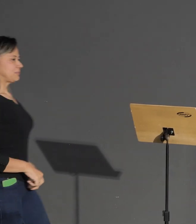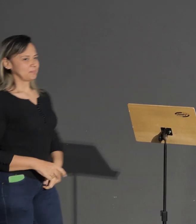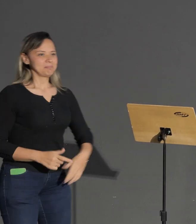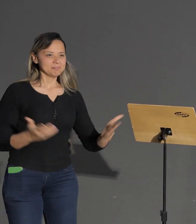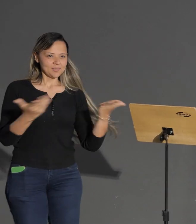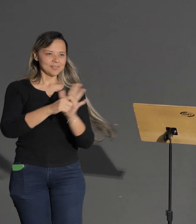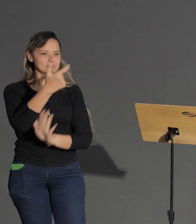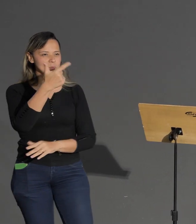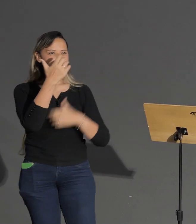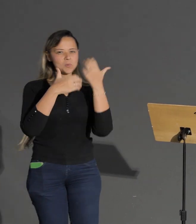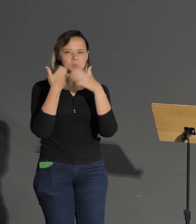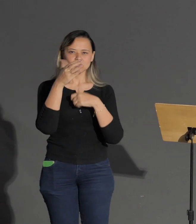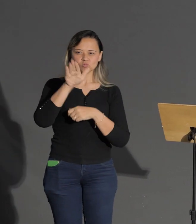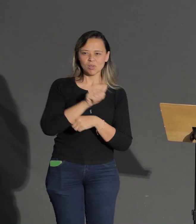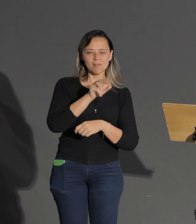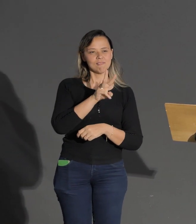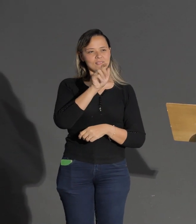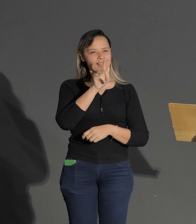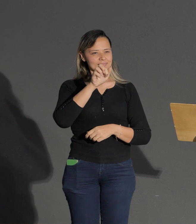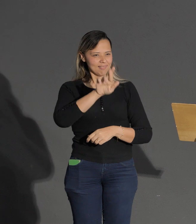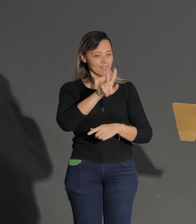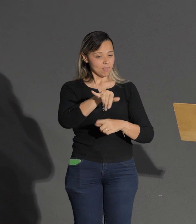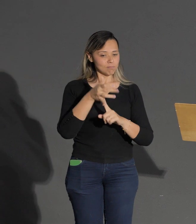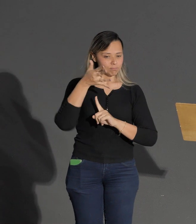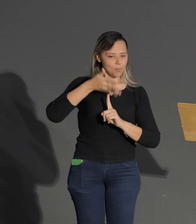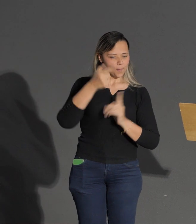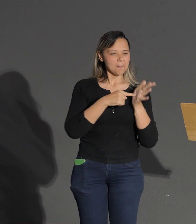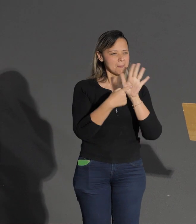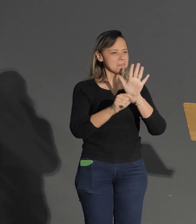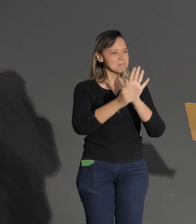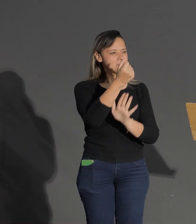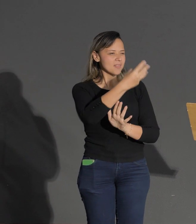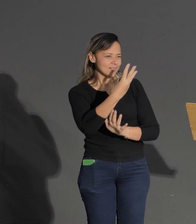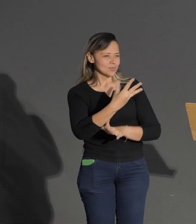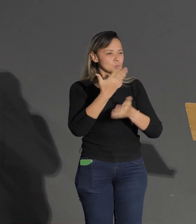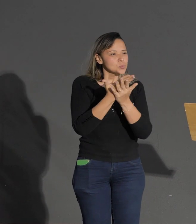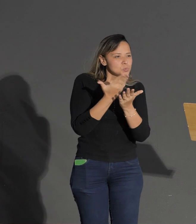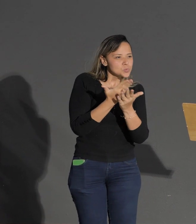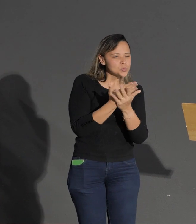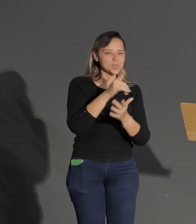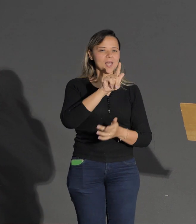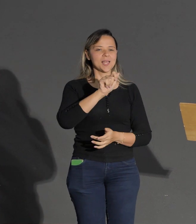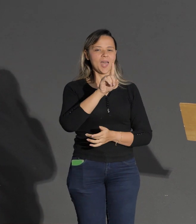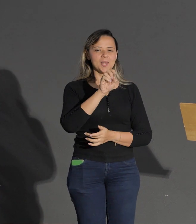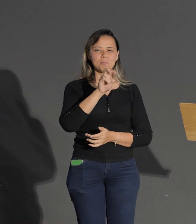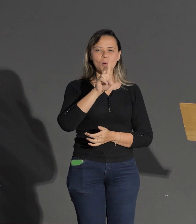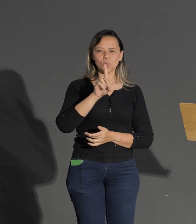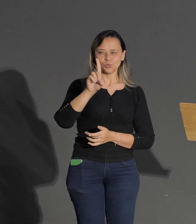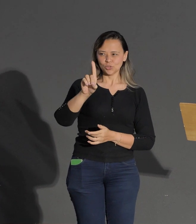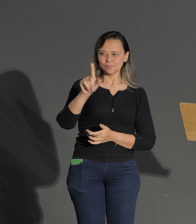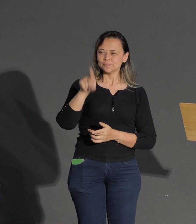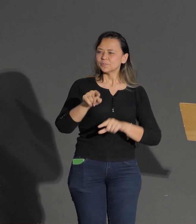Para a segunda música, eu vou chamar o aluno Waber. Ele vai apresentar o terceiro estudo do Gariboldi. O